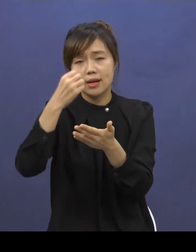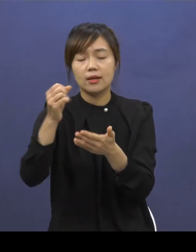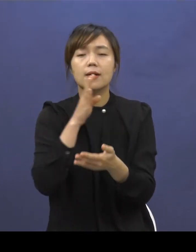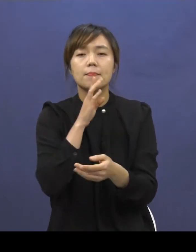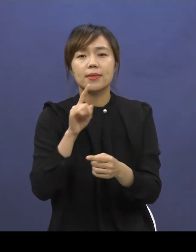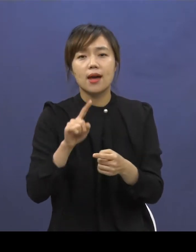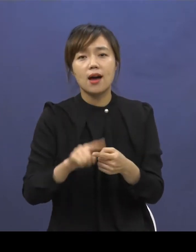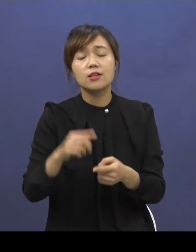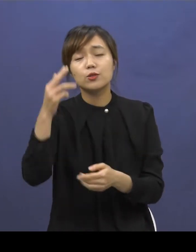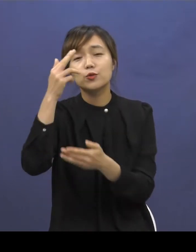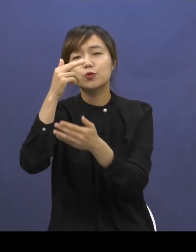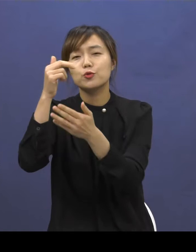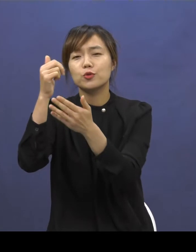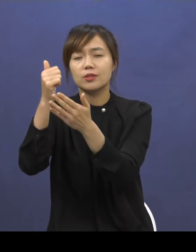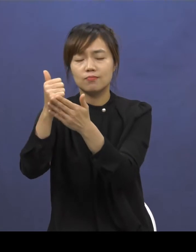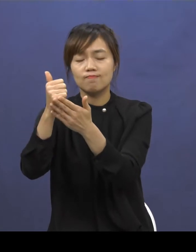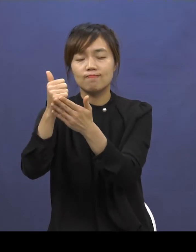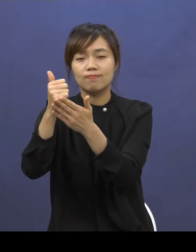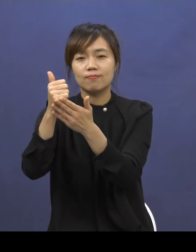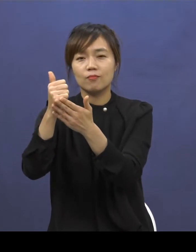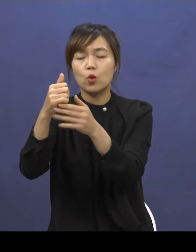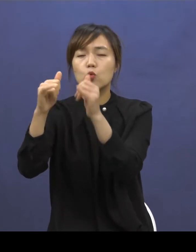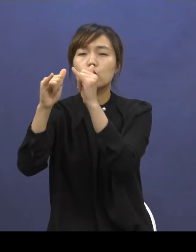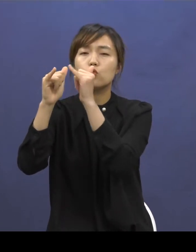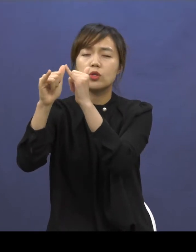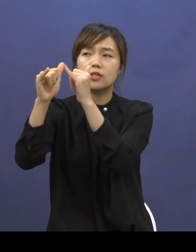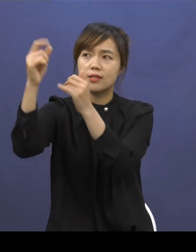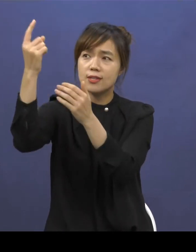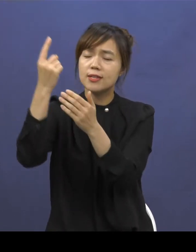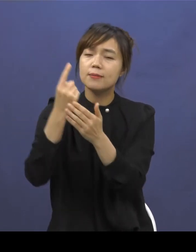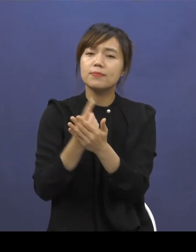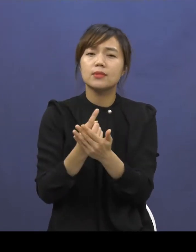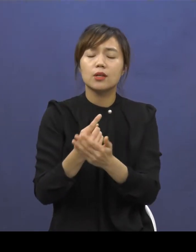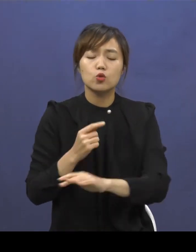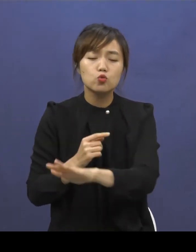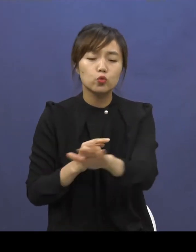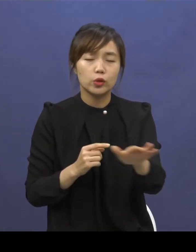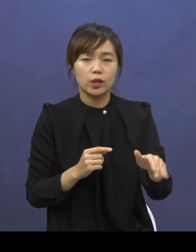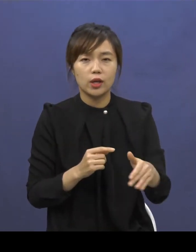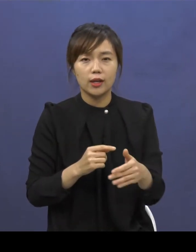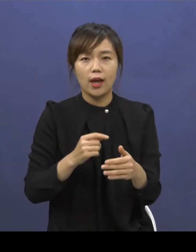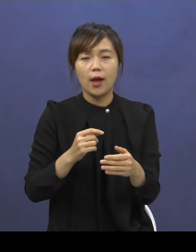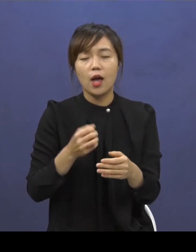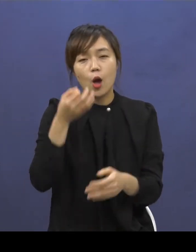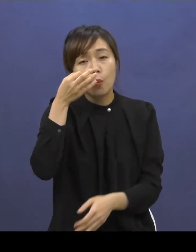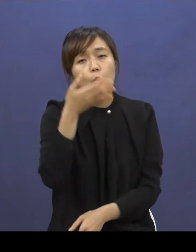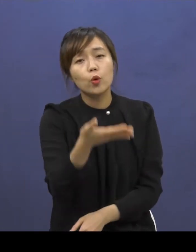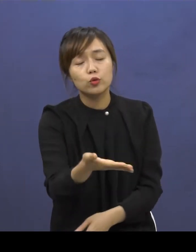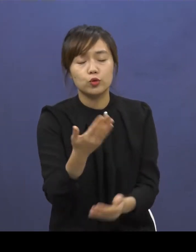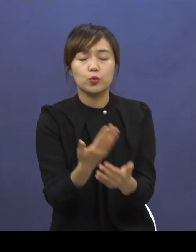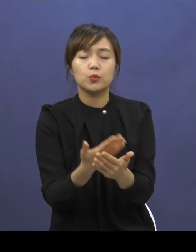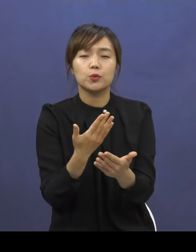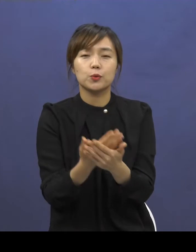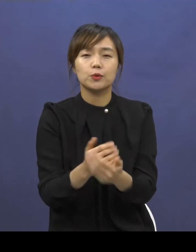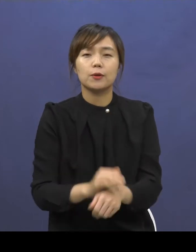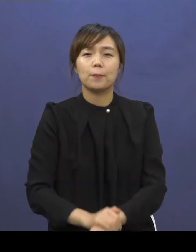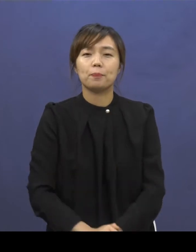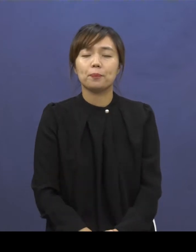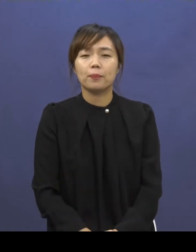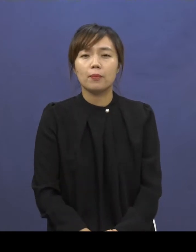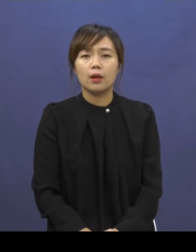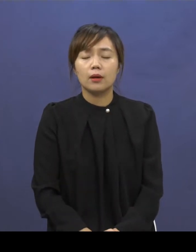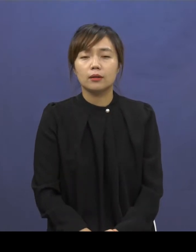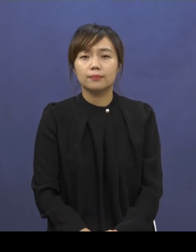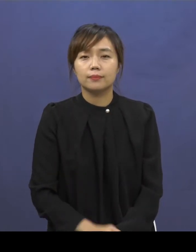주의 위대한 임재를 우리 가운데 보여 주시옵소서. 우리가 주님을 여전히 찬양하겠습니다. 이렇게 고백하며 주님